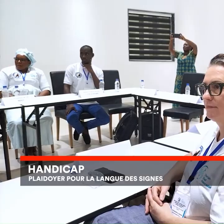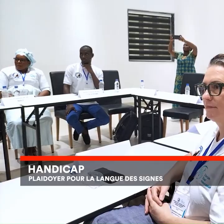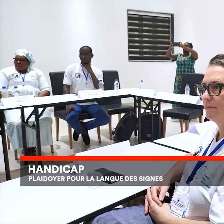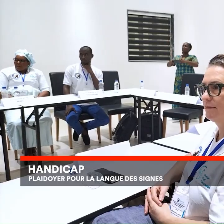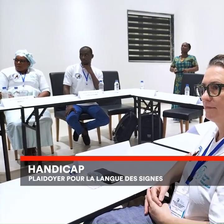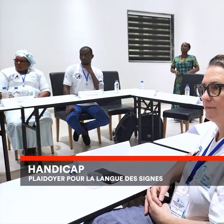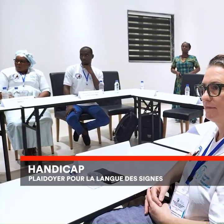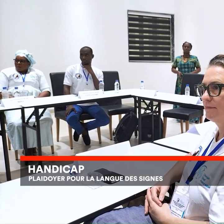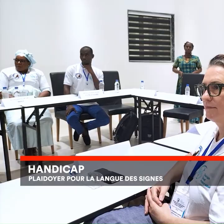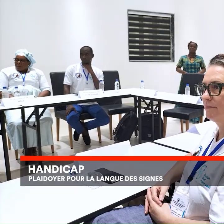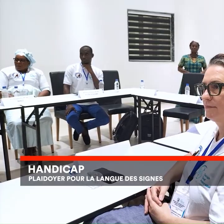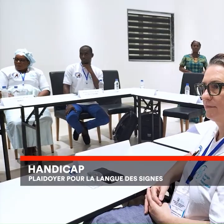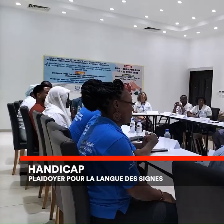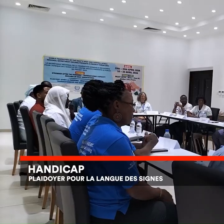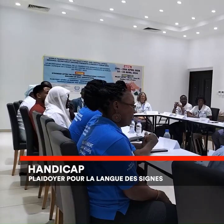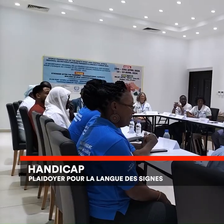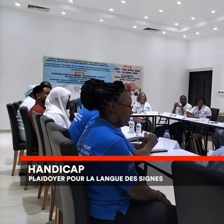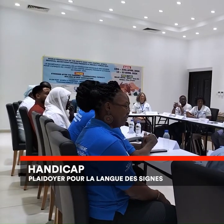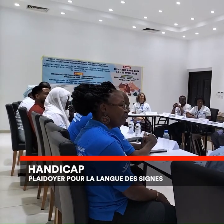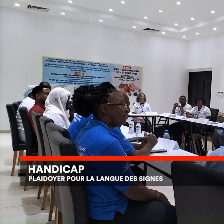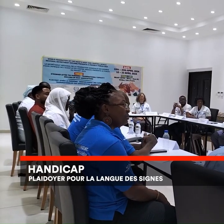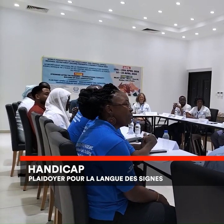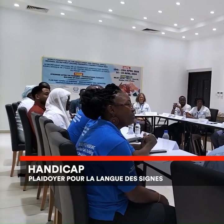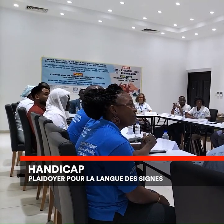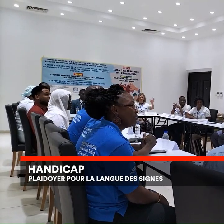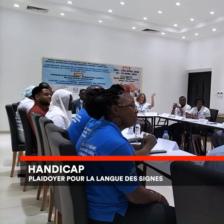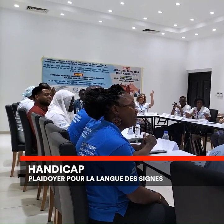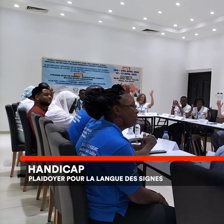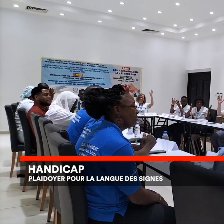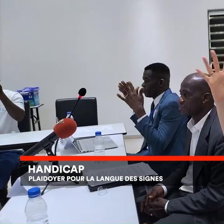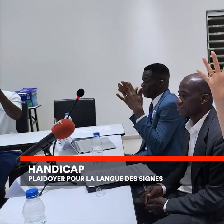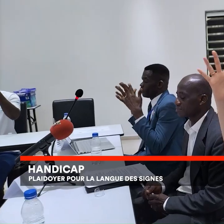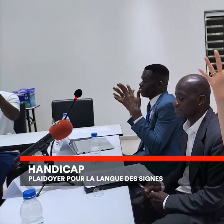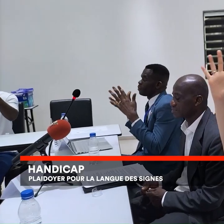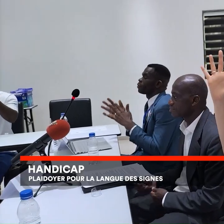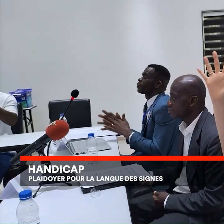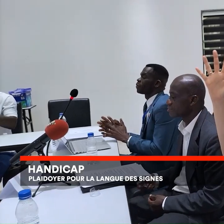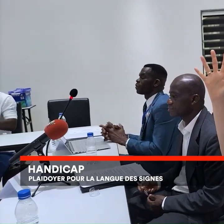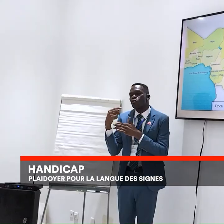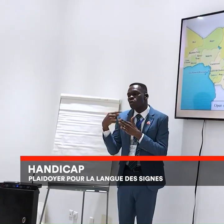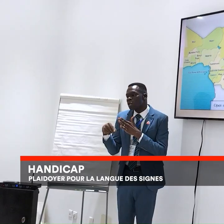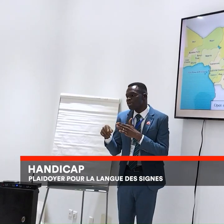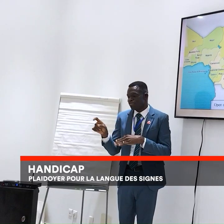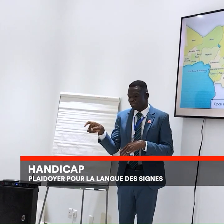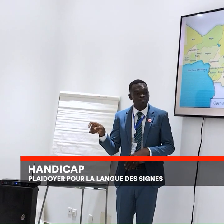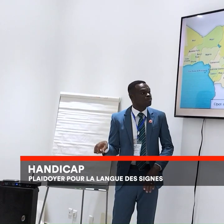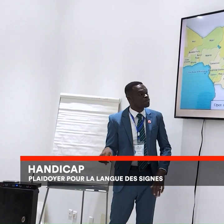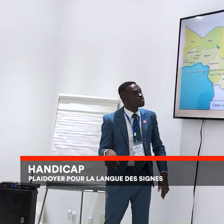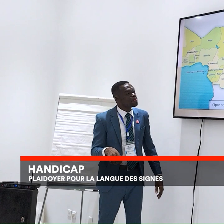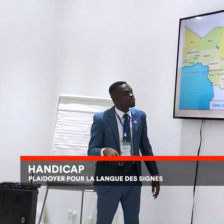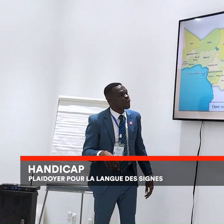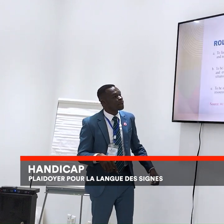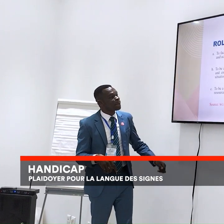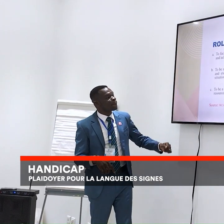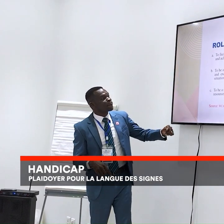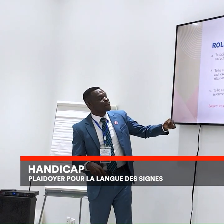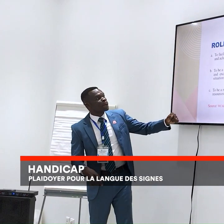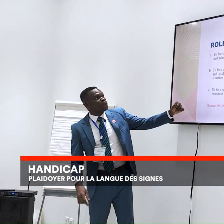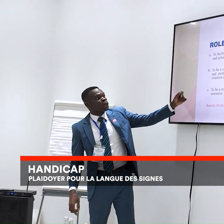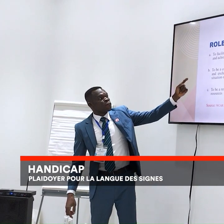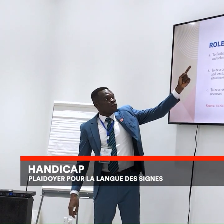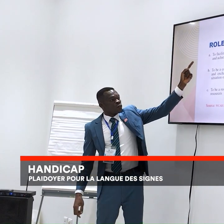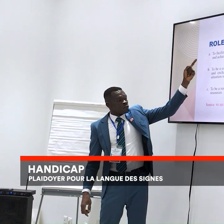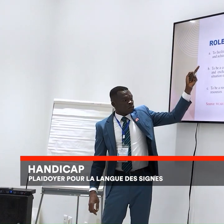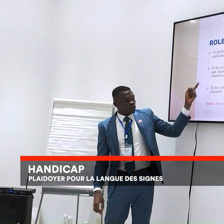'Ivoire, a permis à l'équipe du projet d'explorer les opportunités de promouvoir les initiatives en langage des signes et de se doter d'une plateforme collaborative